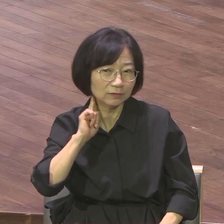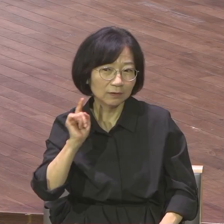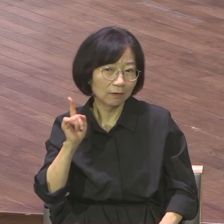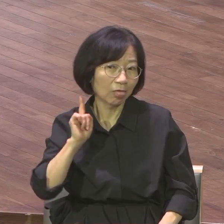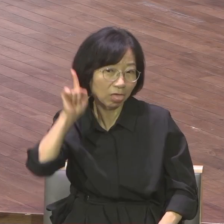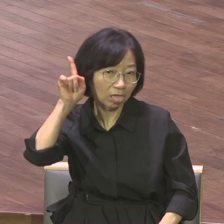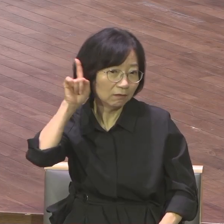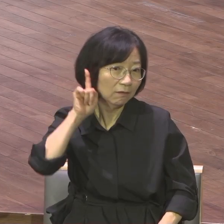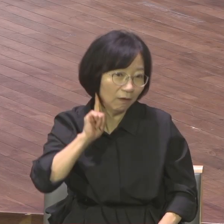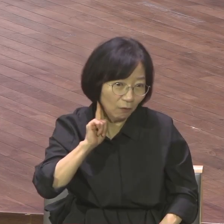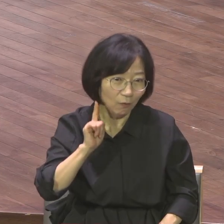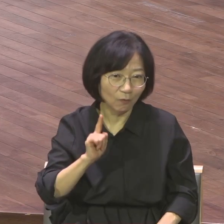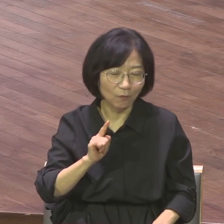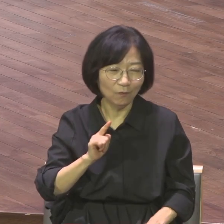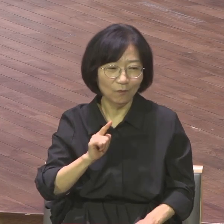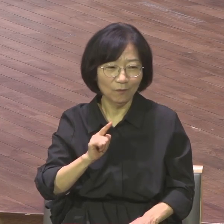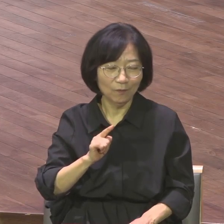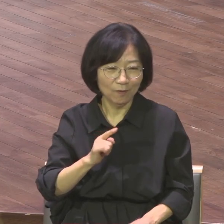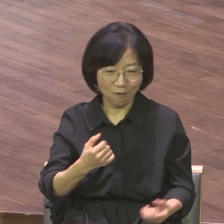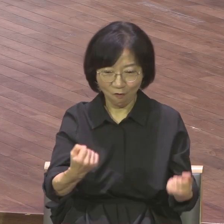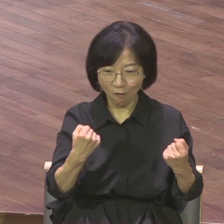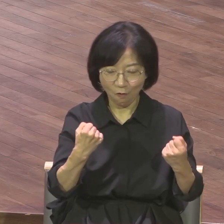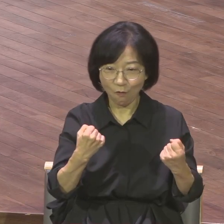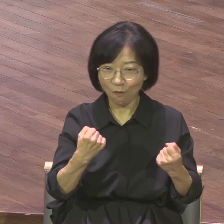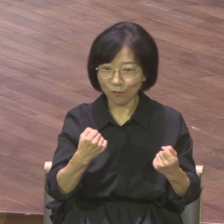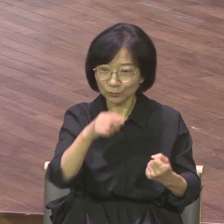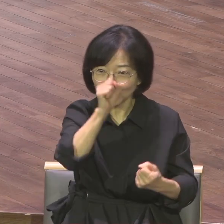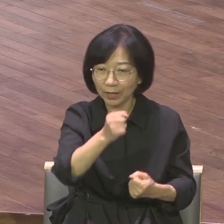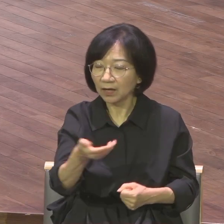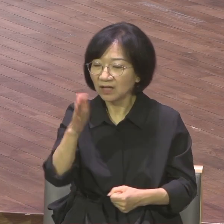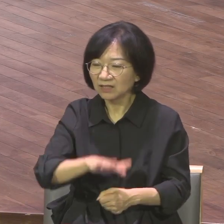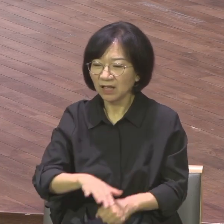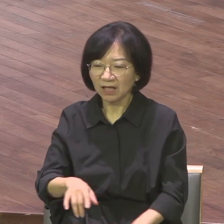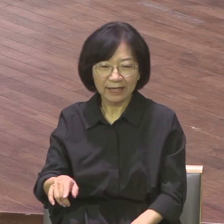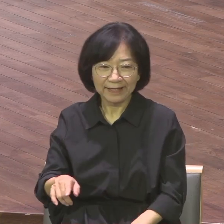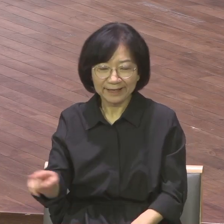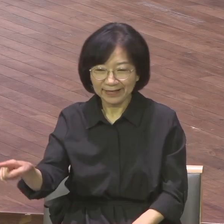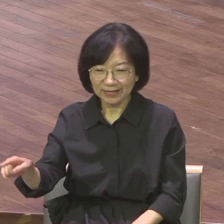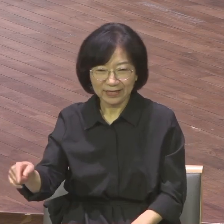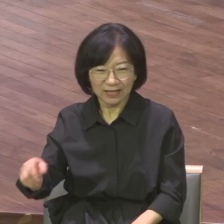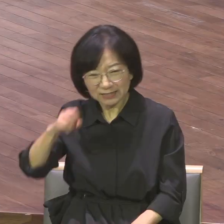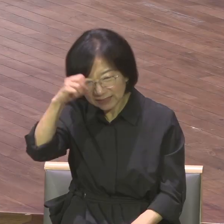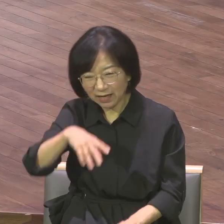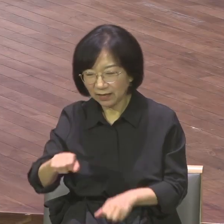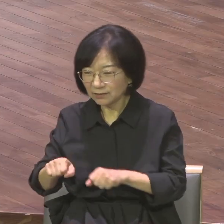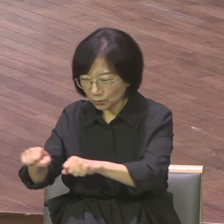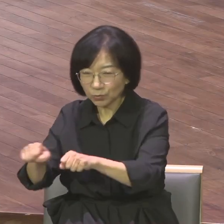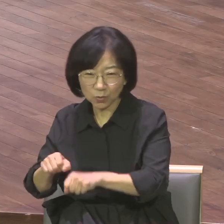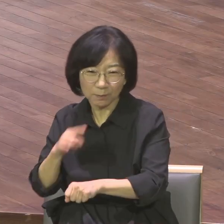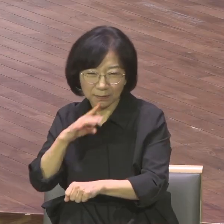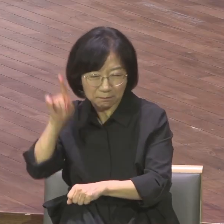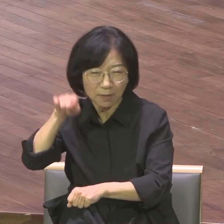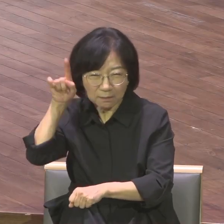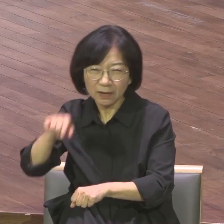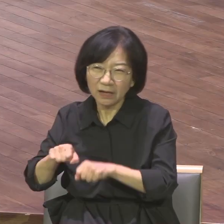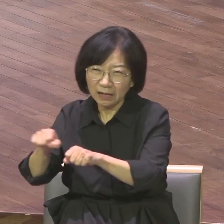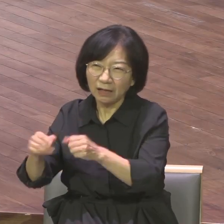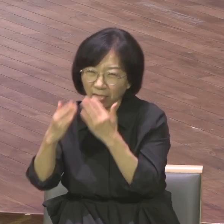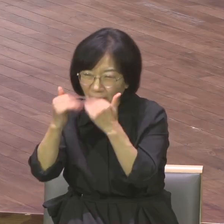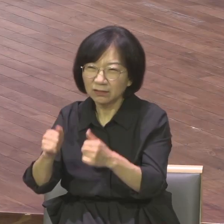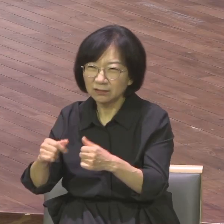줄고 그렇게 이 건강이 좋아졌는데 아무런 정보를 주지 못한 사람들은 변화가 하나도 없었다.